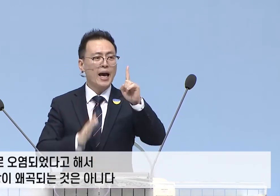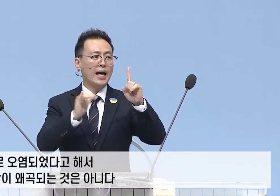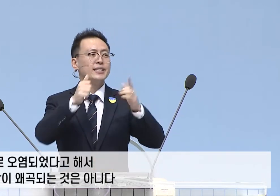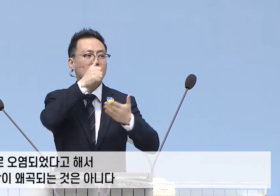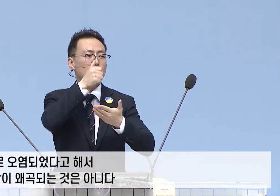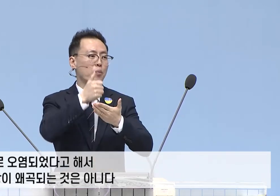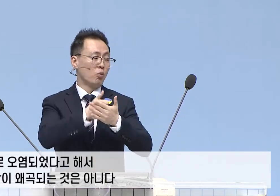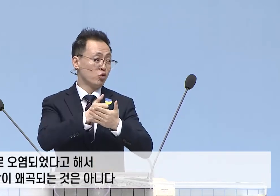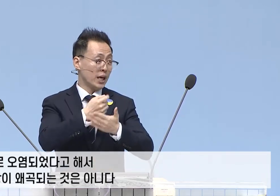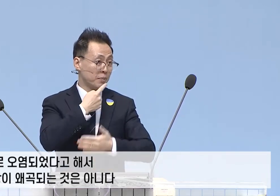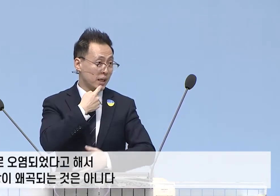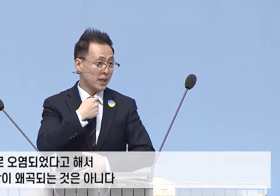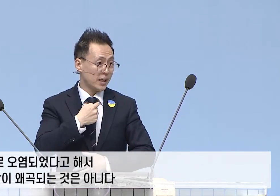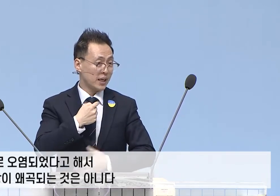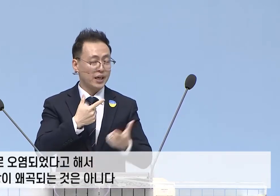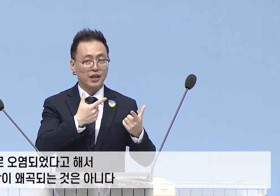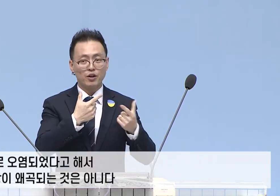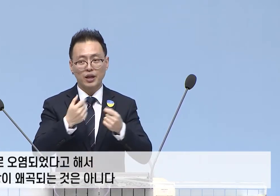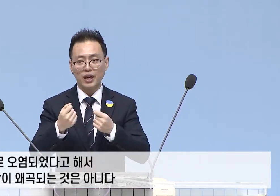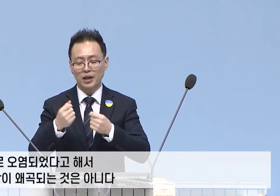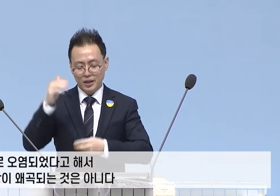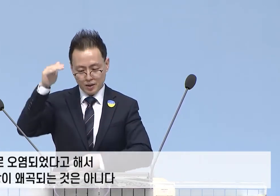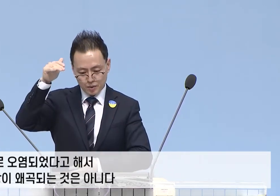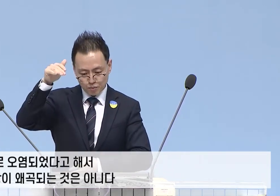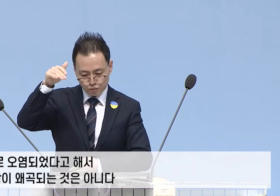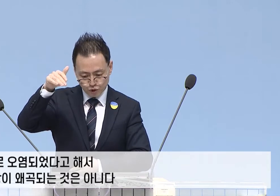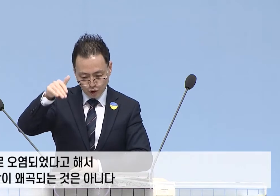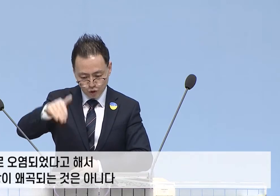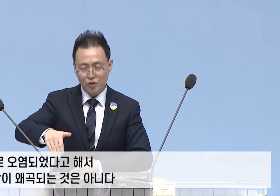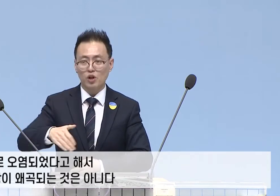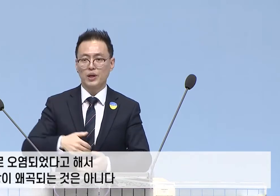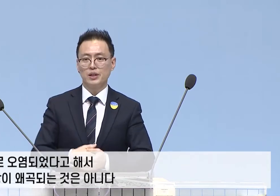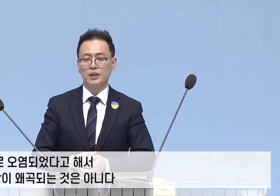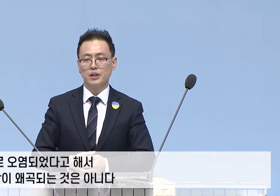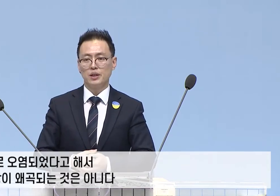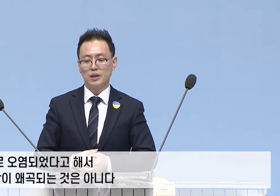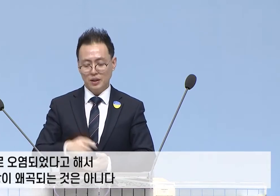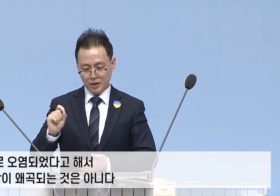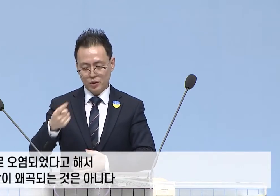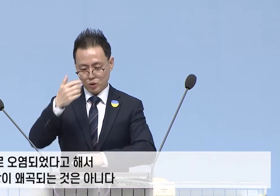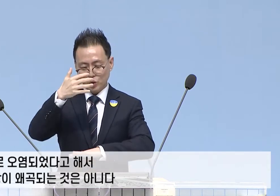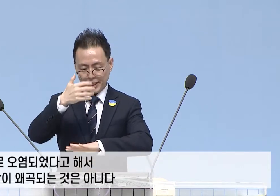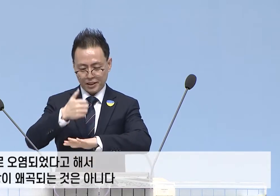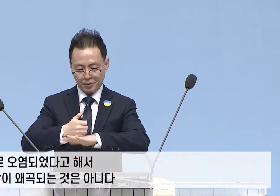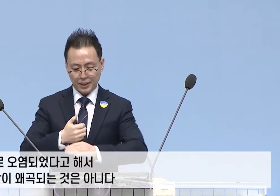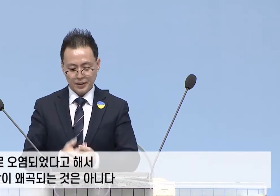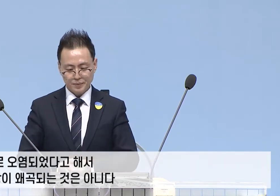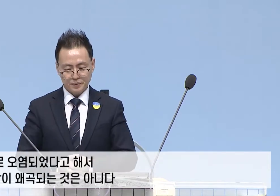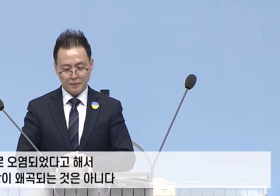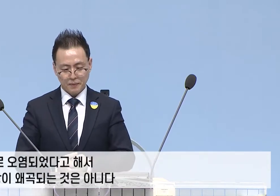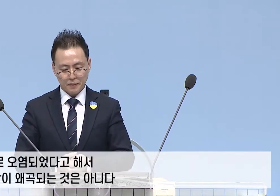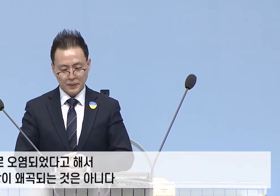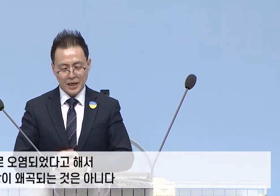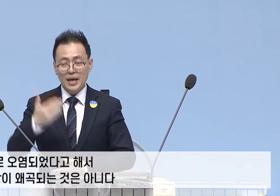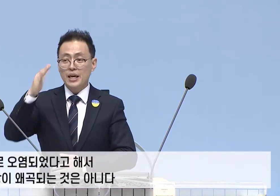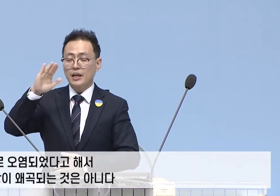한 사람의 범죄함이 이렇게 무서운 결과를 초래했습니다.